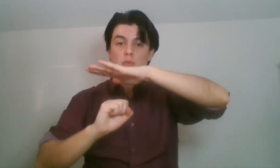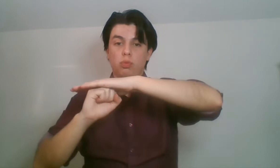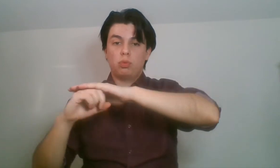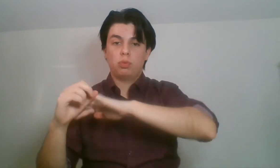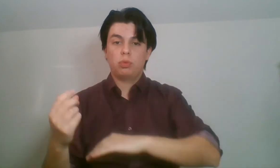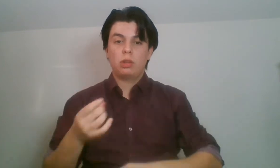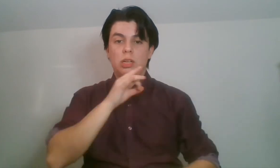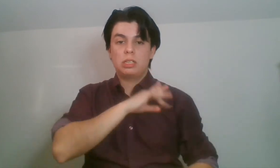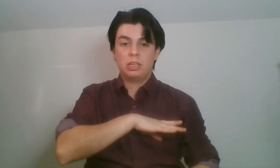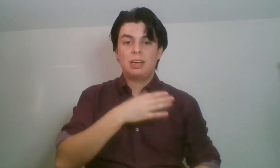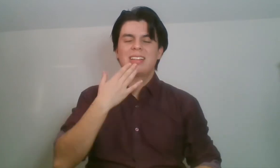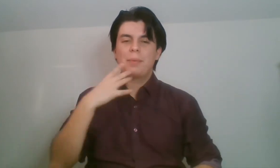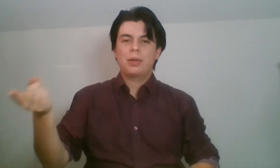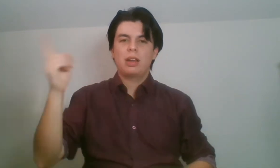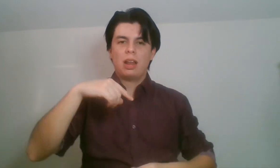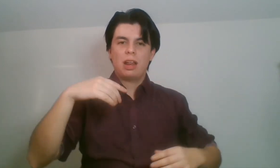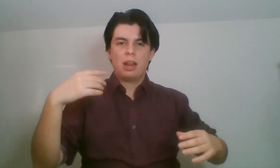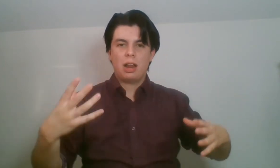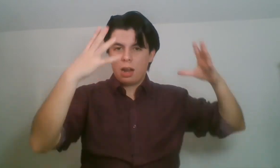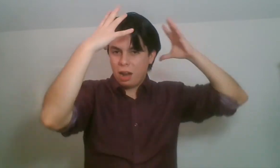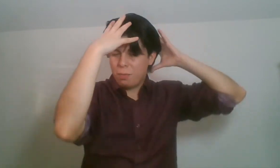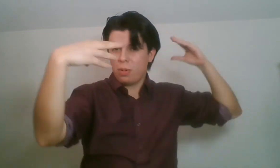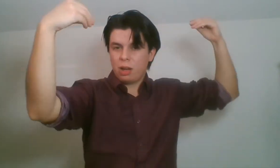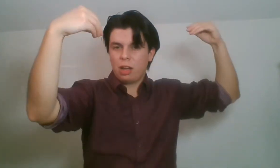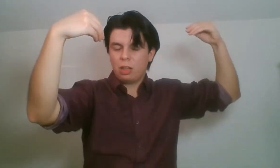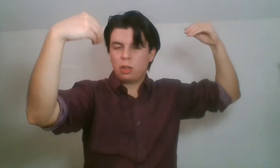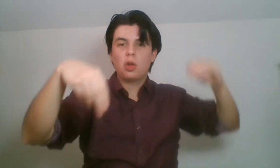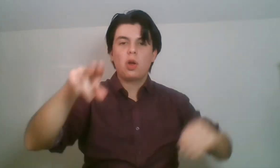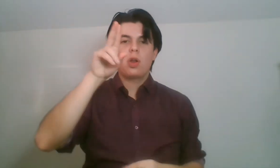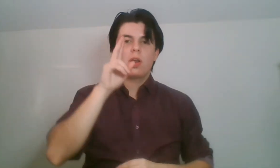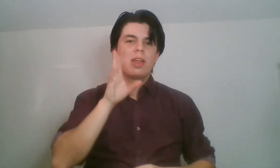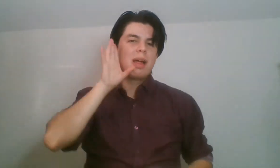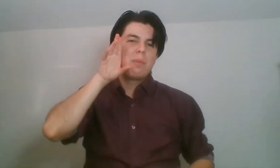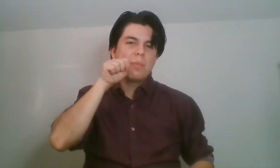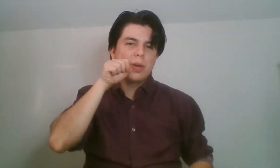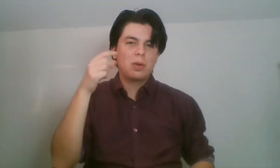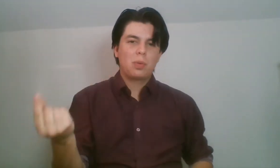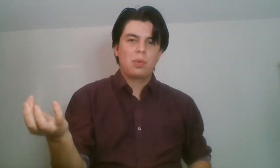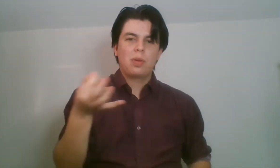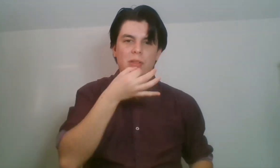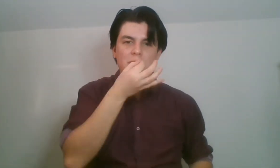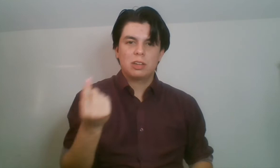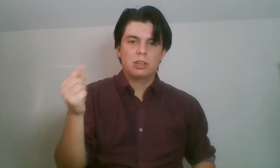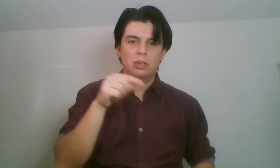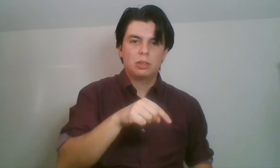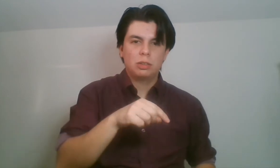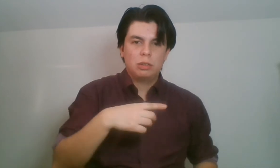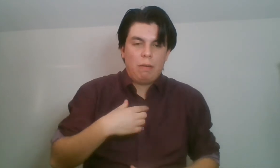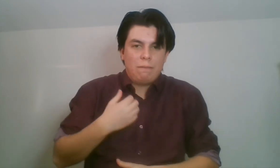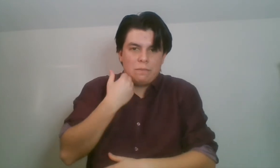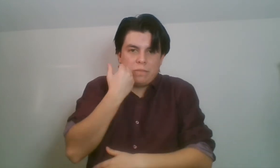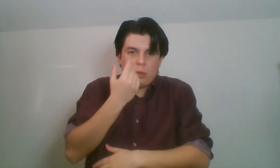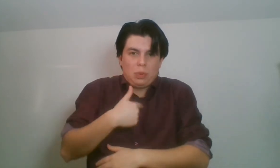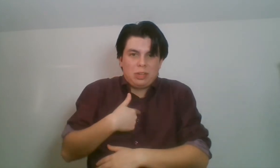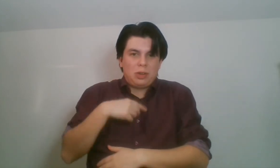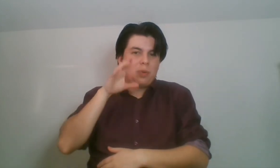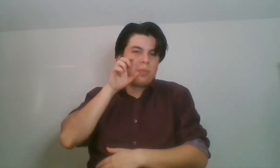embajador del Perú, autoridades chilenas y gran cantidad de invitados se hizo la inauguración. Recuerdo que el embajador